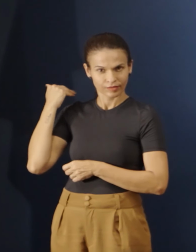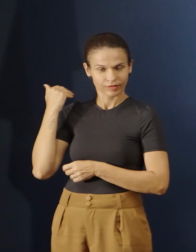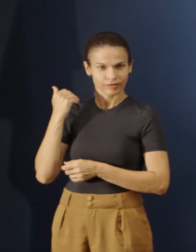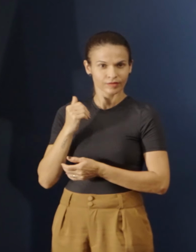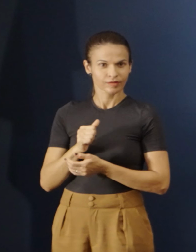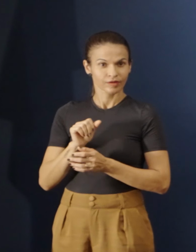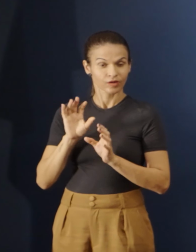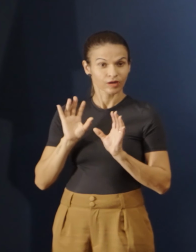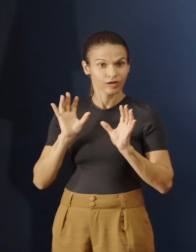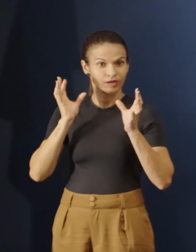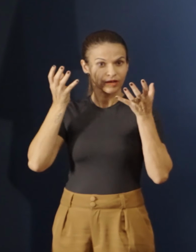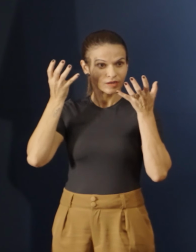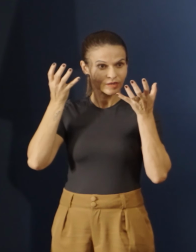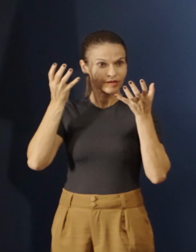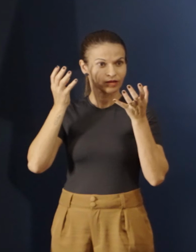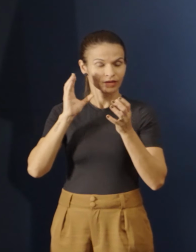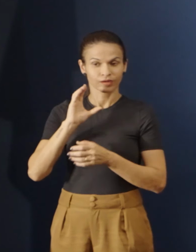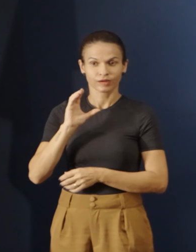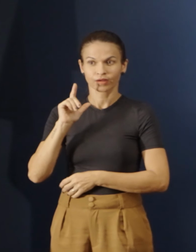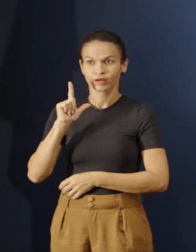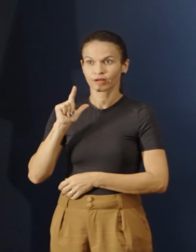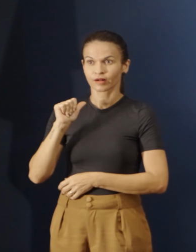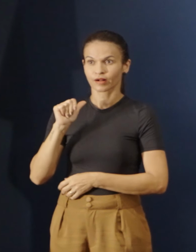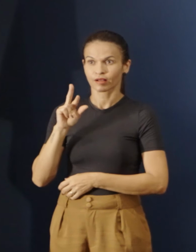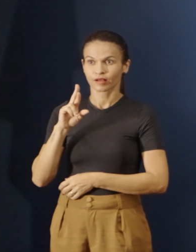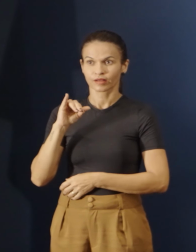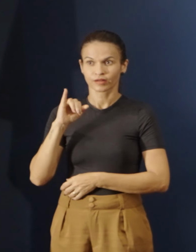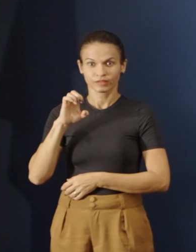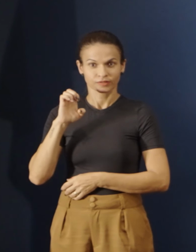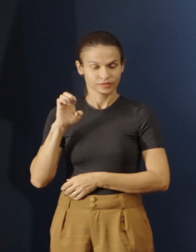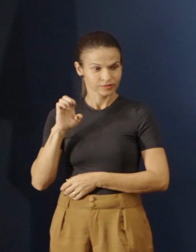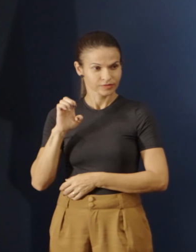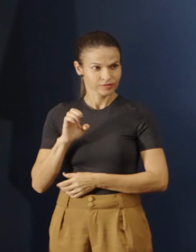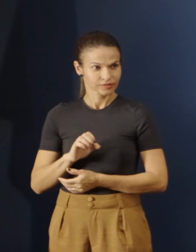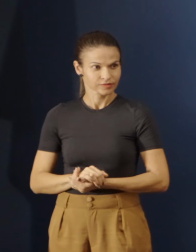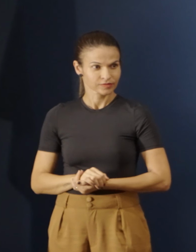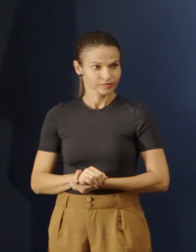Naquele evento sobre clarice de clarice, você estava aqui no ano passado, né?